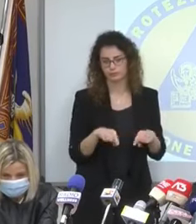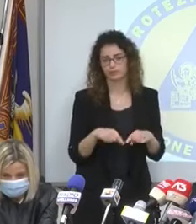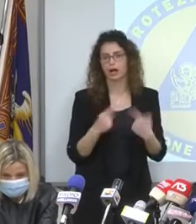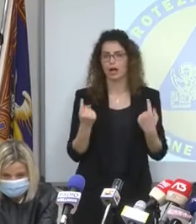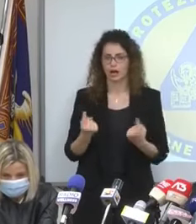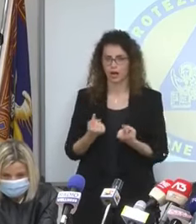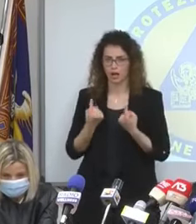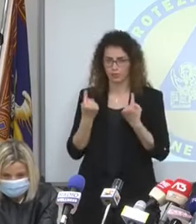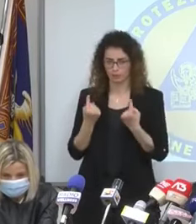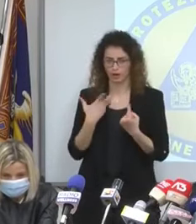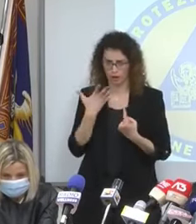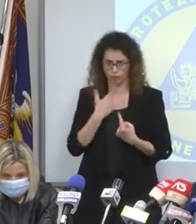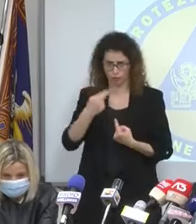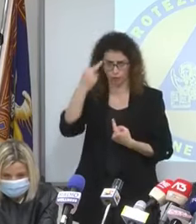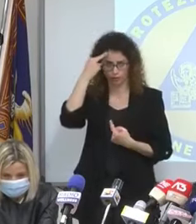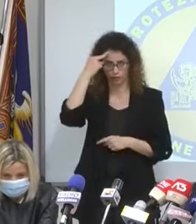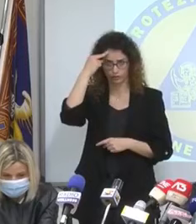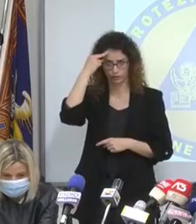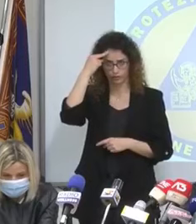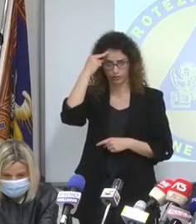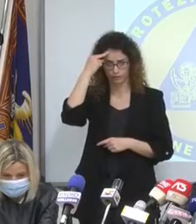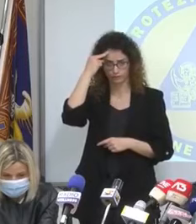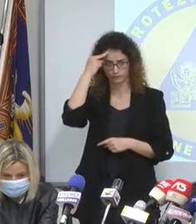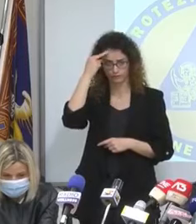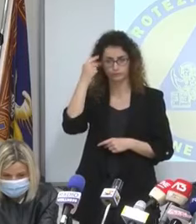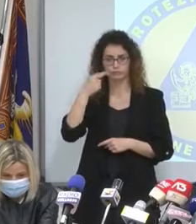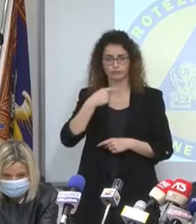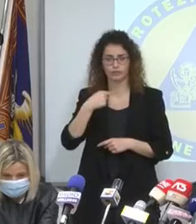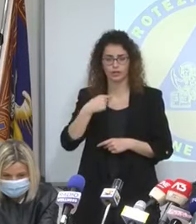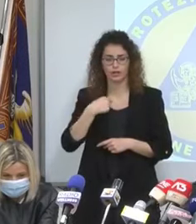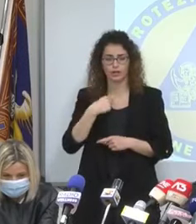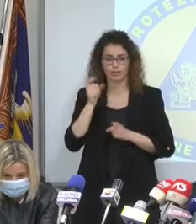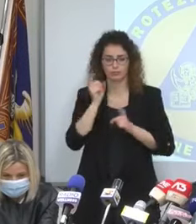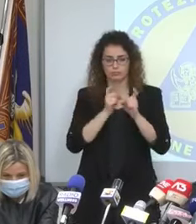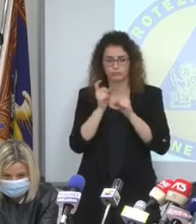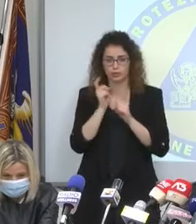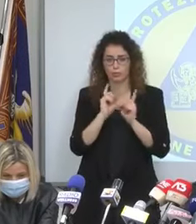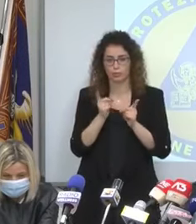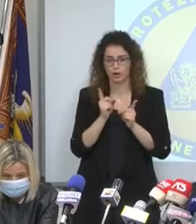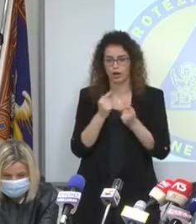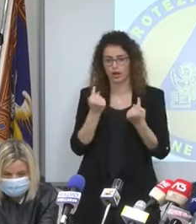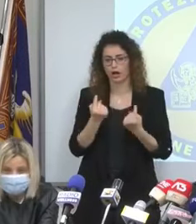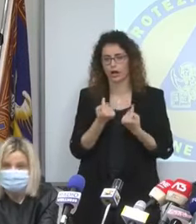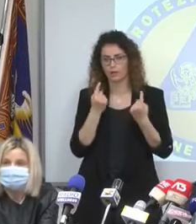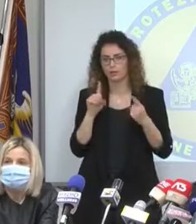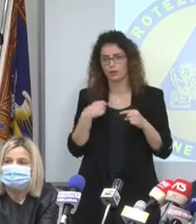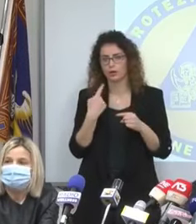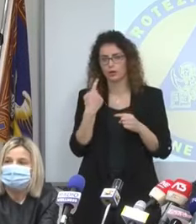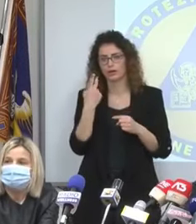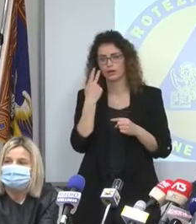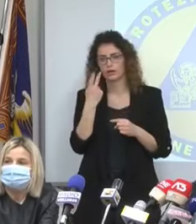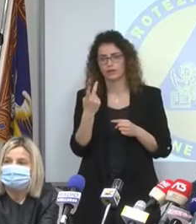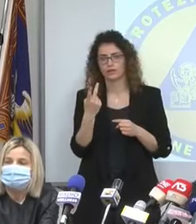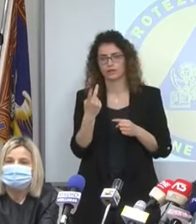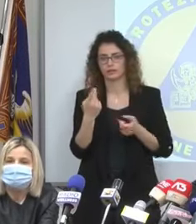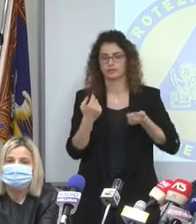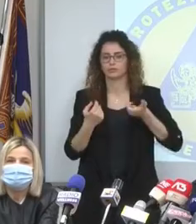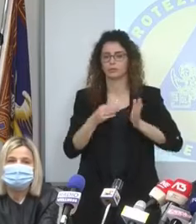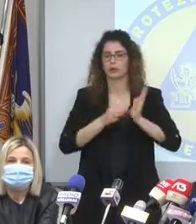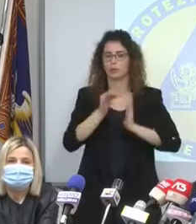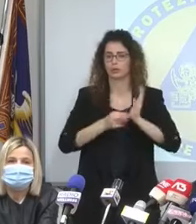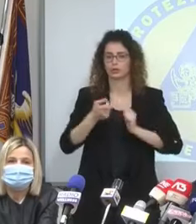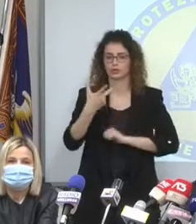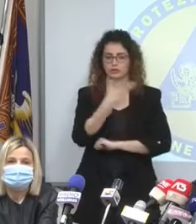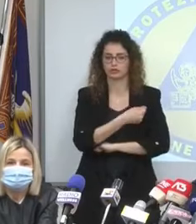Sì, ma attendere, vorrei ricordare, io mi preoccuperei se uno mi dice attendi e dopo vedi il bollettino dei vaccini e questo non vaccina niente, ma